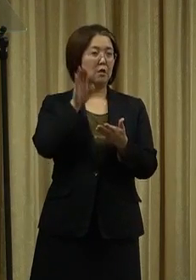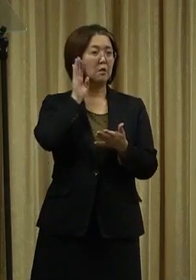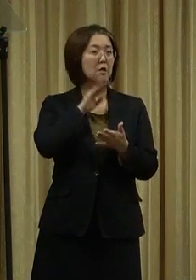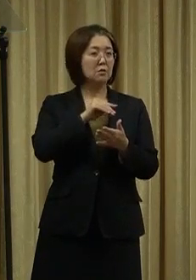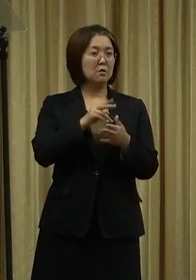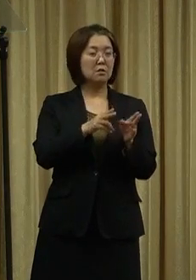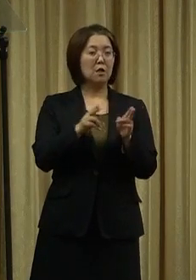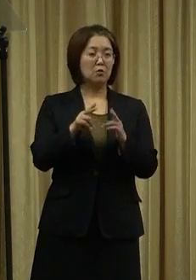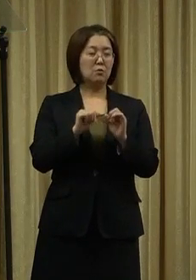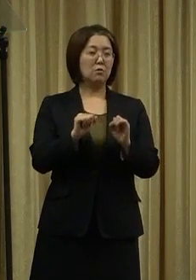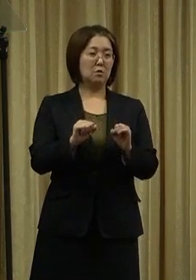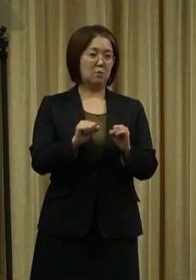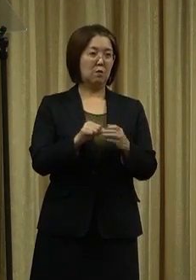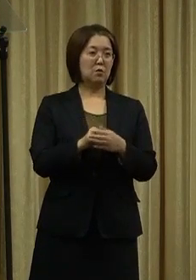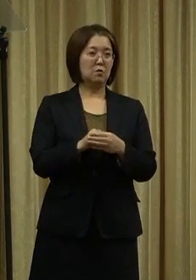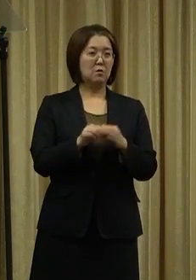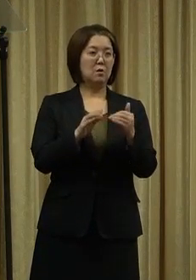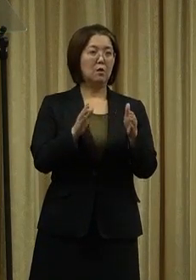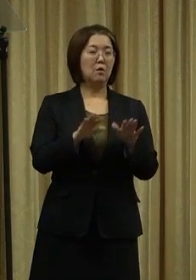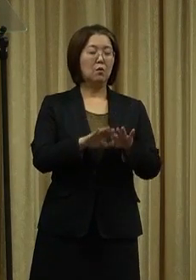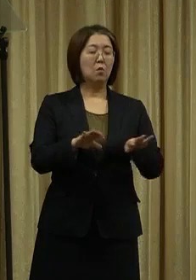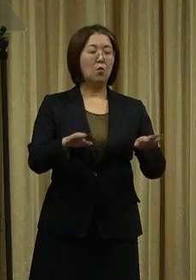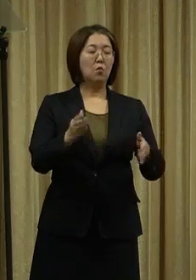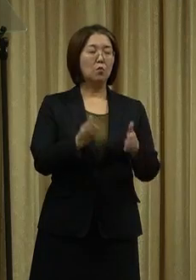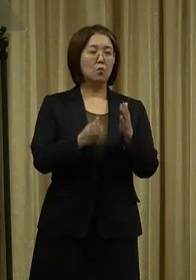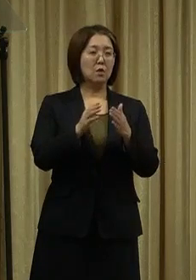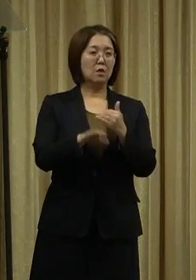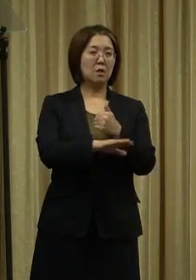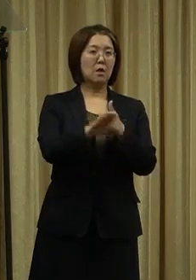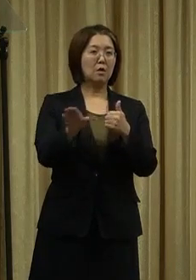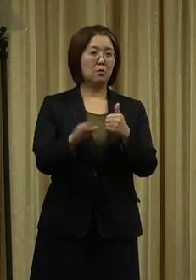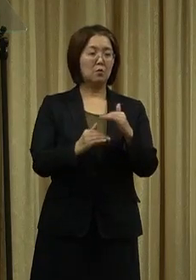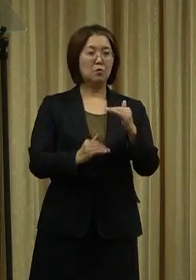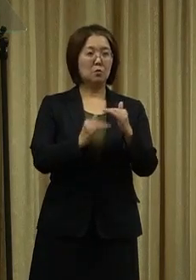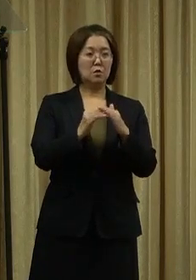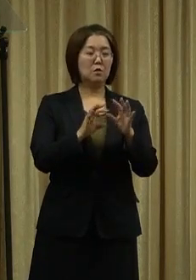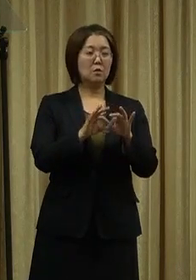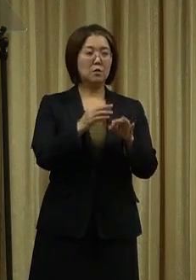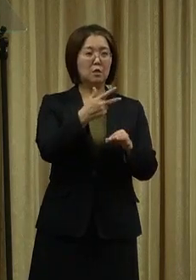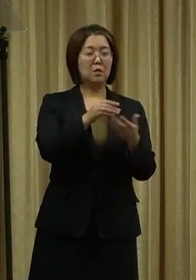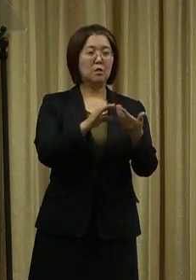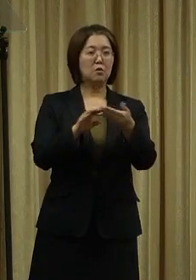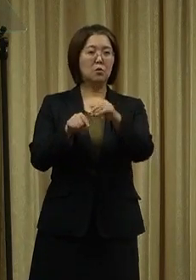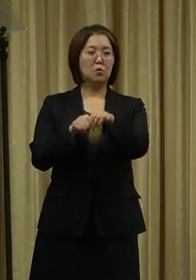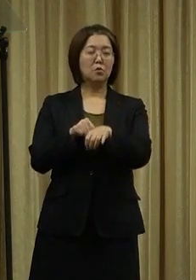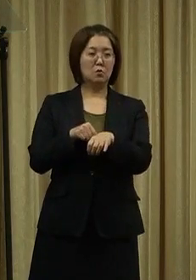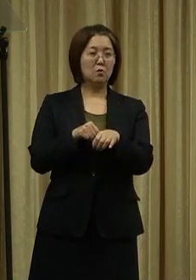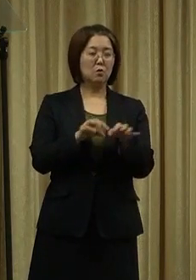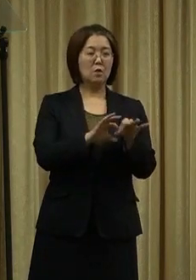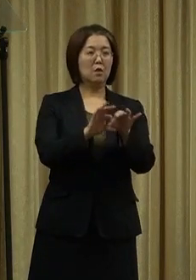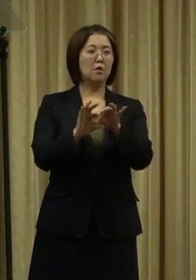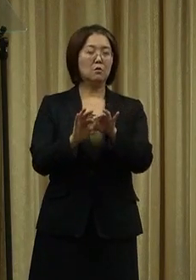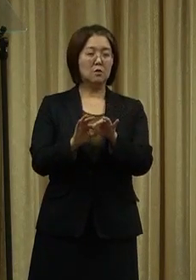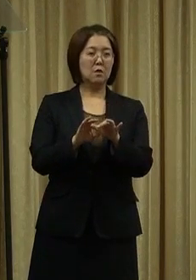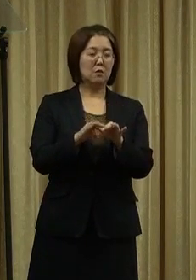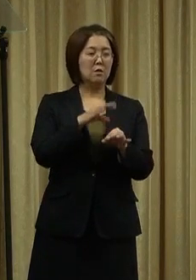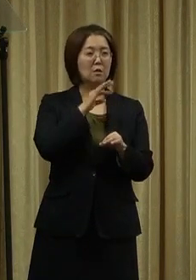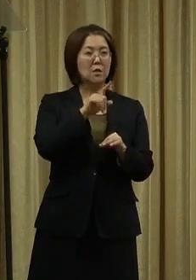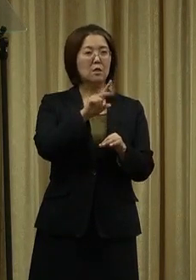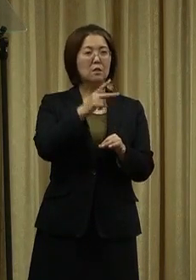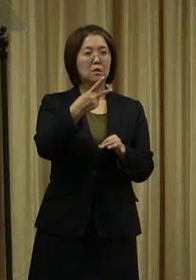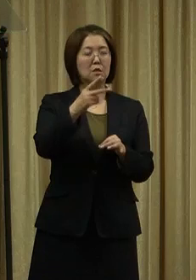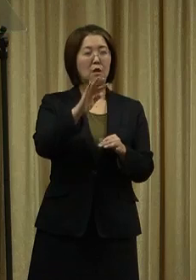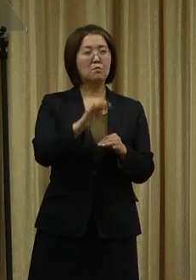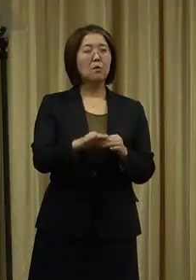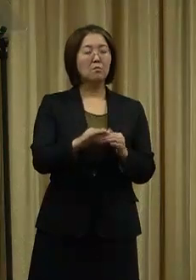。次に子育て環境の充実として市町村と連携し2歳未満児の保育料について第